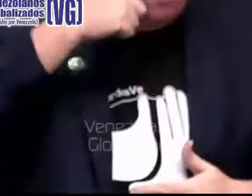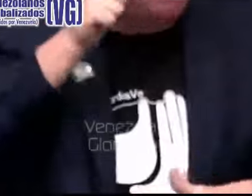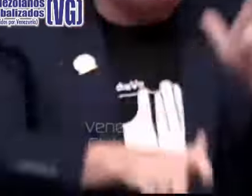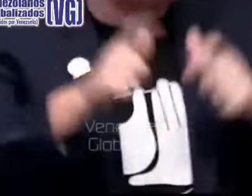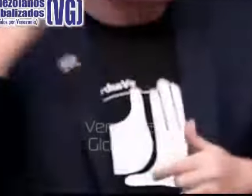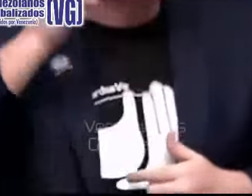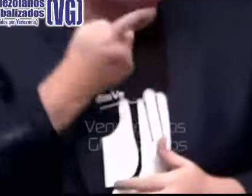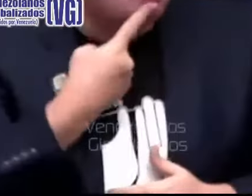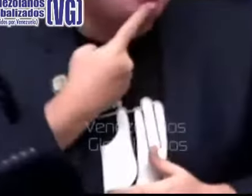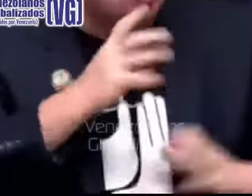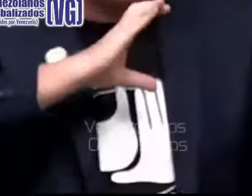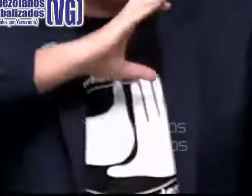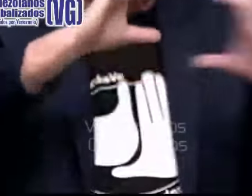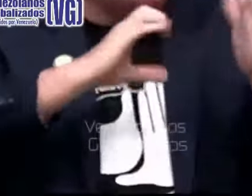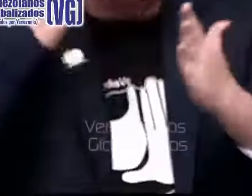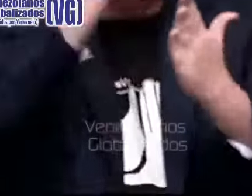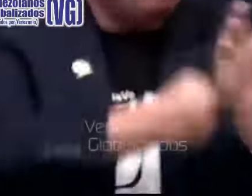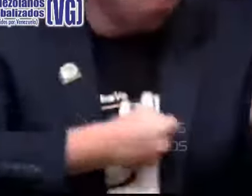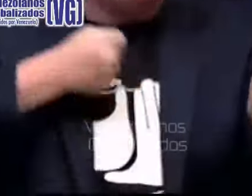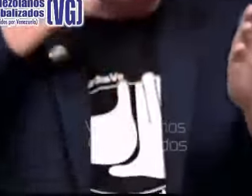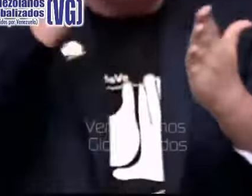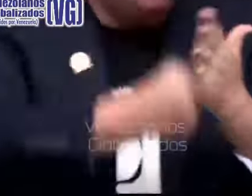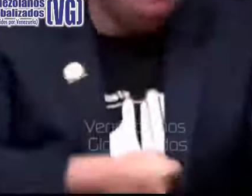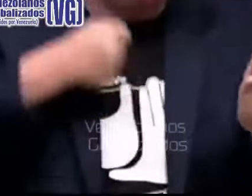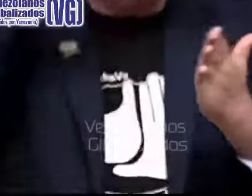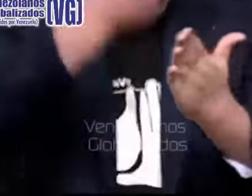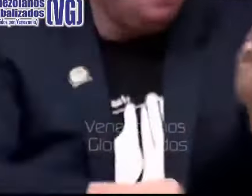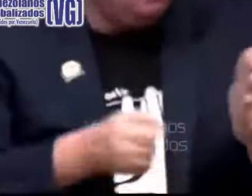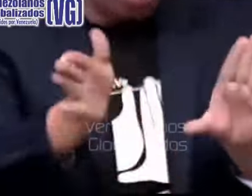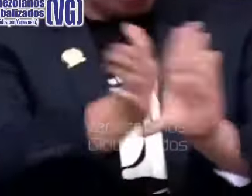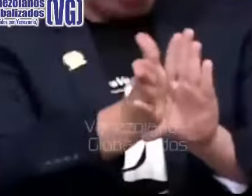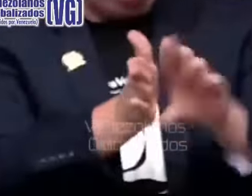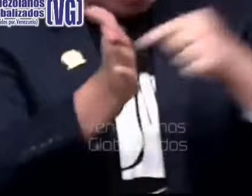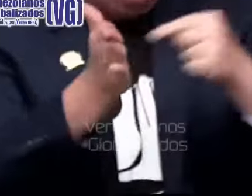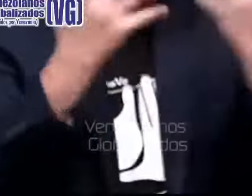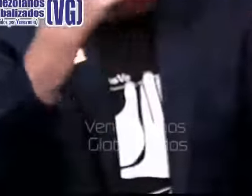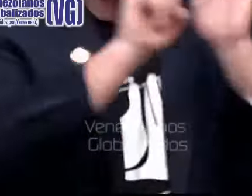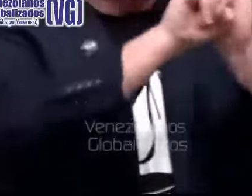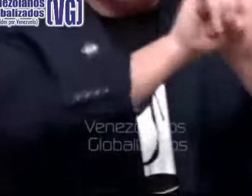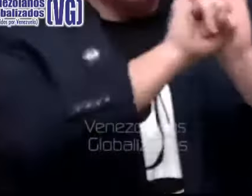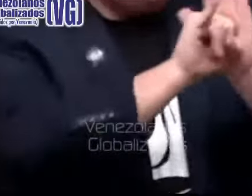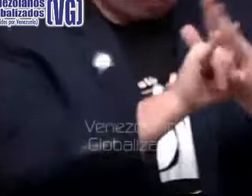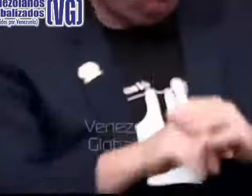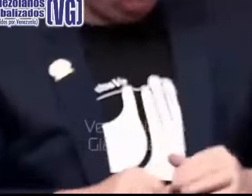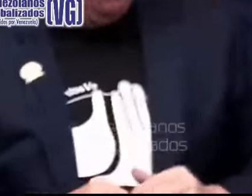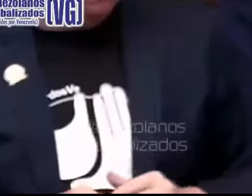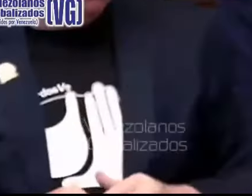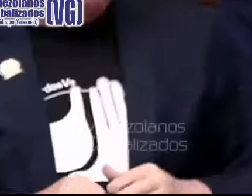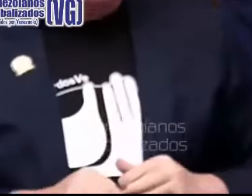solamente la lucha por la lengua de señas, no solamente la lucha por los derechos humanos de las personas sordas, sino la lucha que tenemos nosotros por la